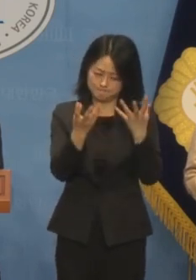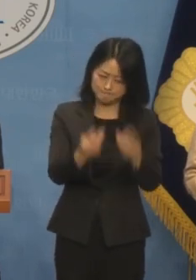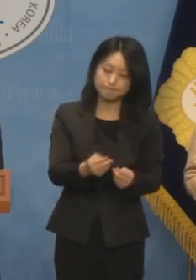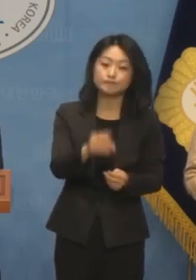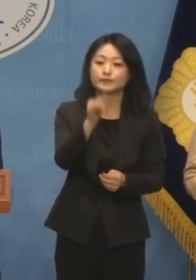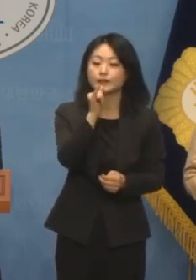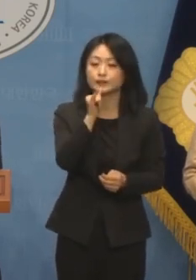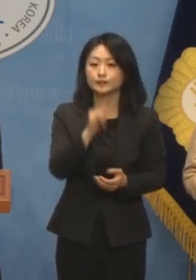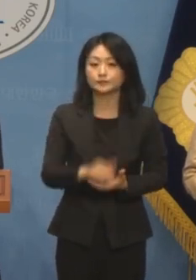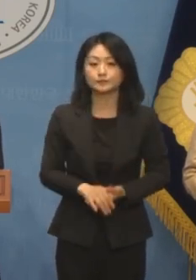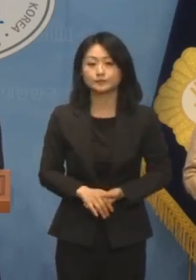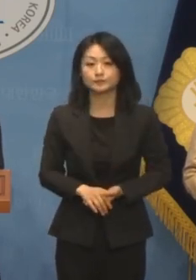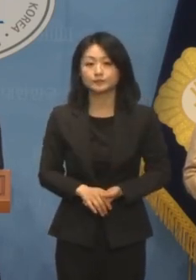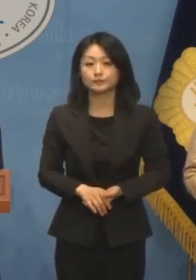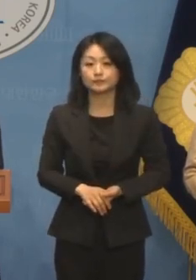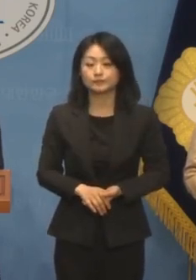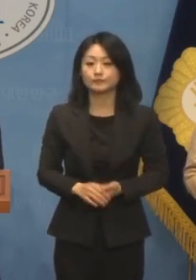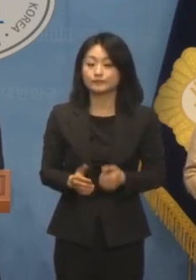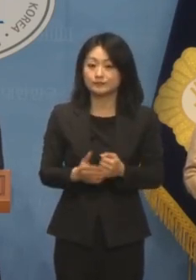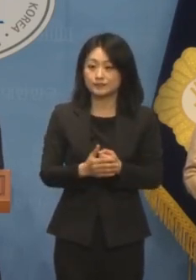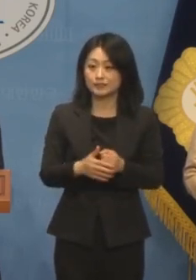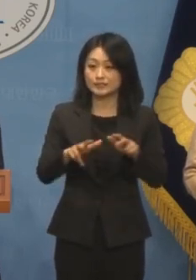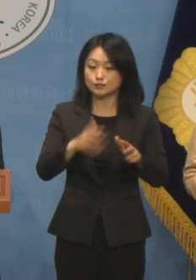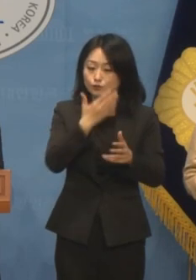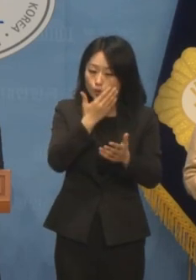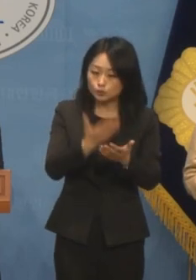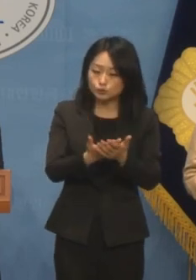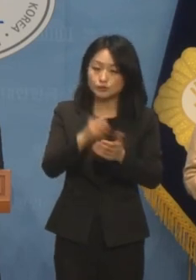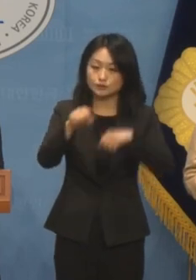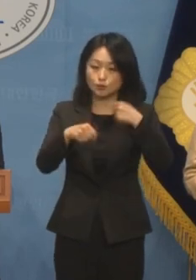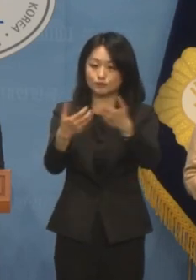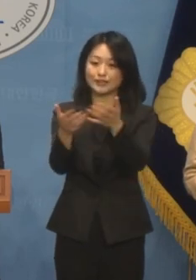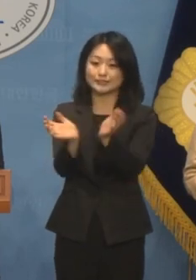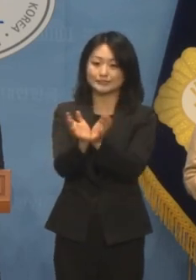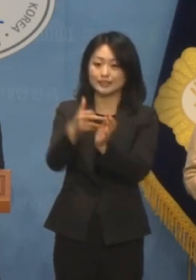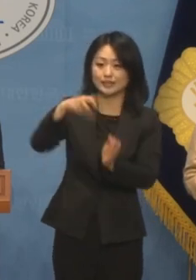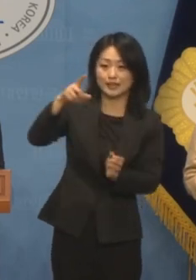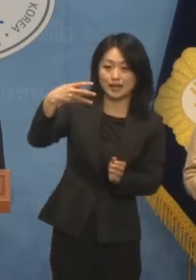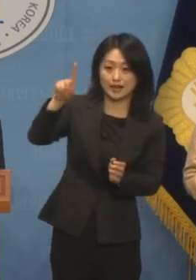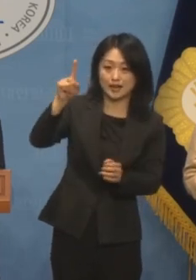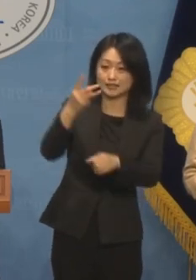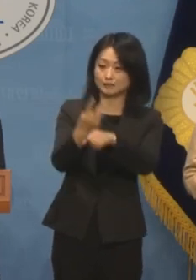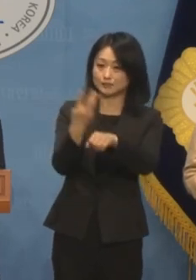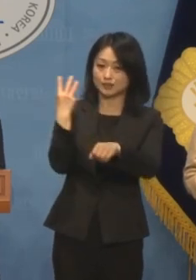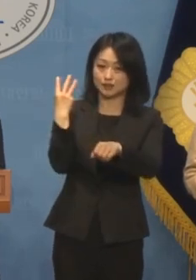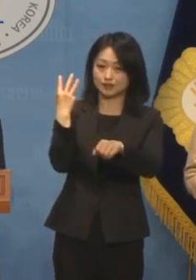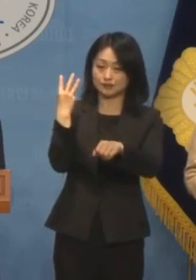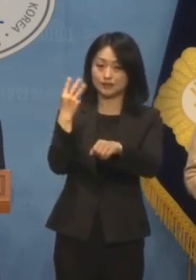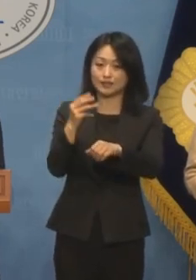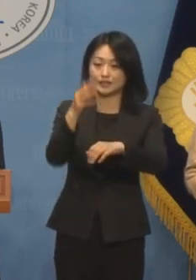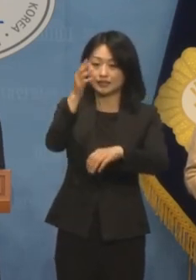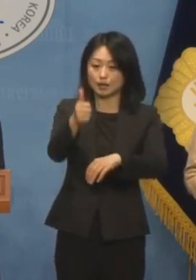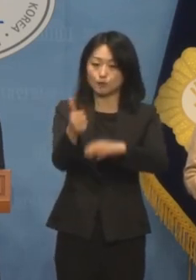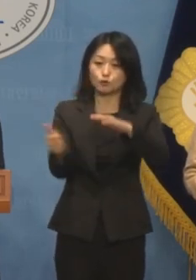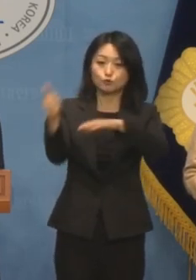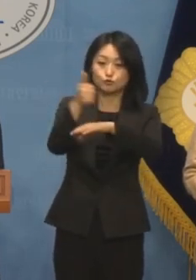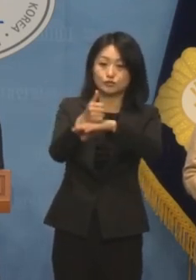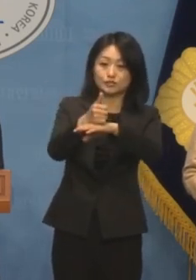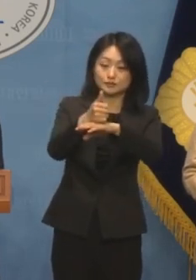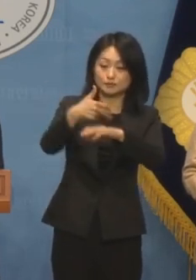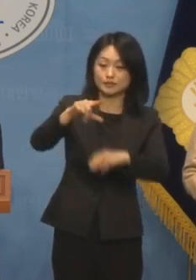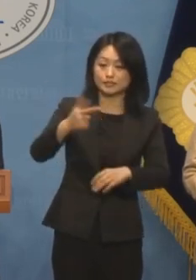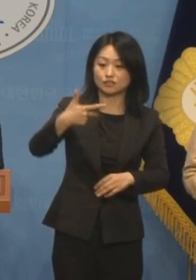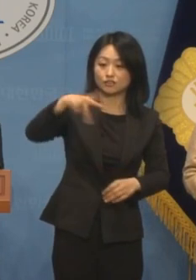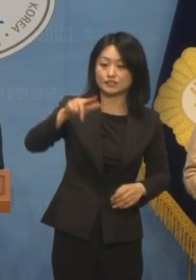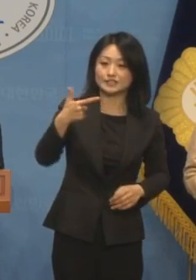이룬 것입니다. 그렇게 일궈온 소중한 동물단체가 3년 전 전진경 대표가 취임하면서 카라 안에서 잡음들이